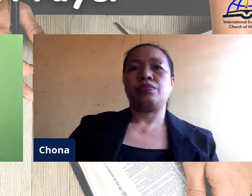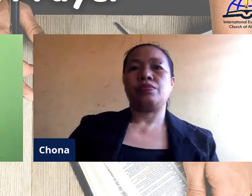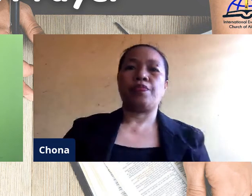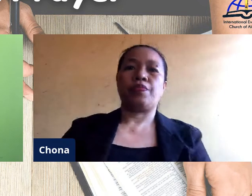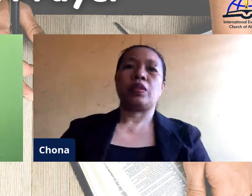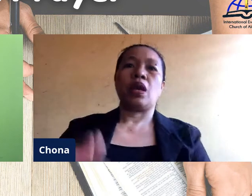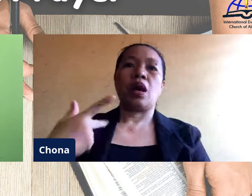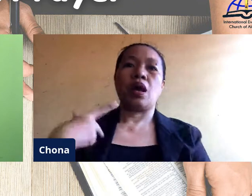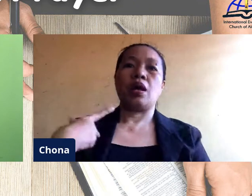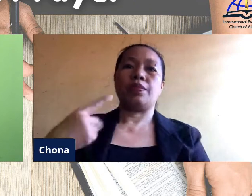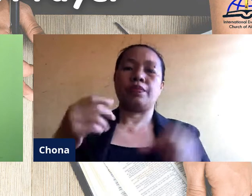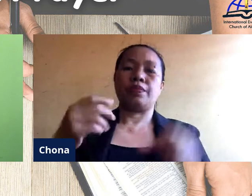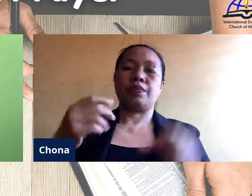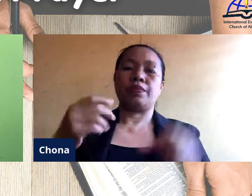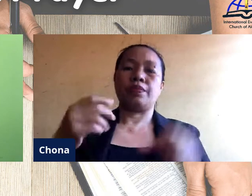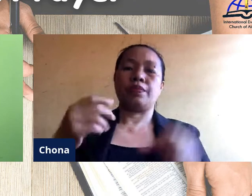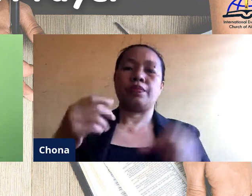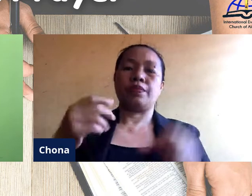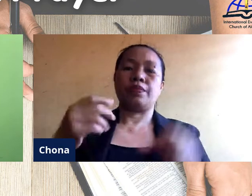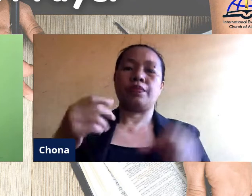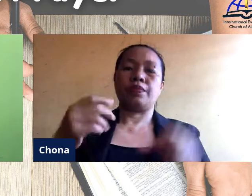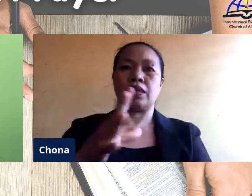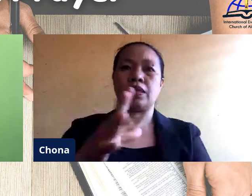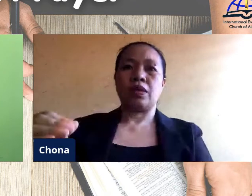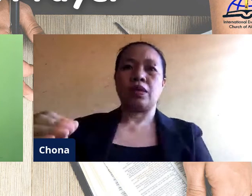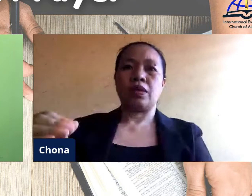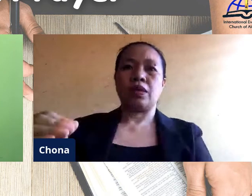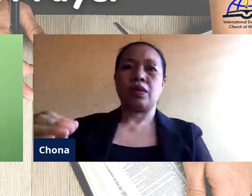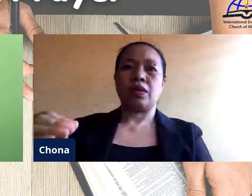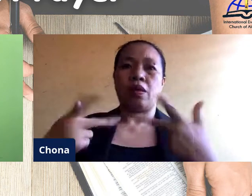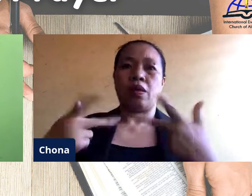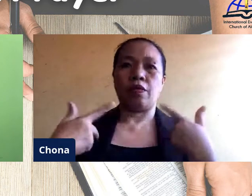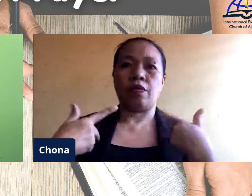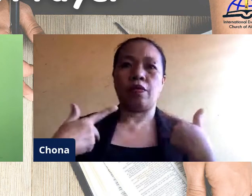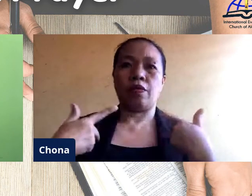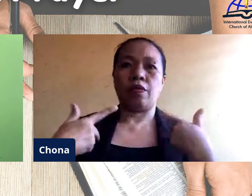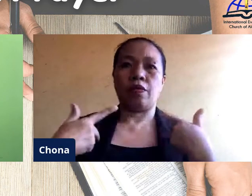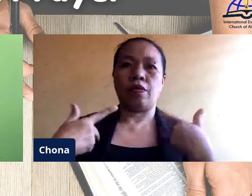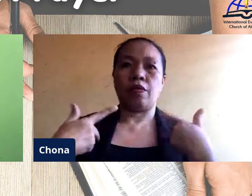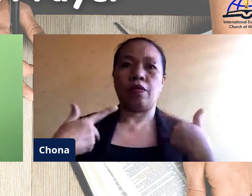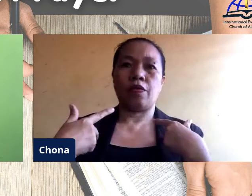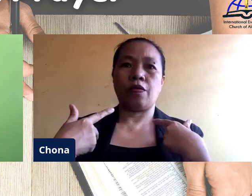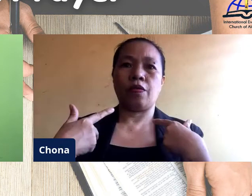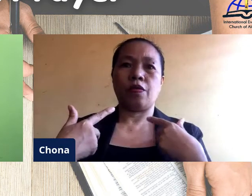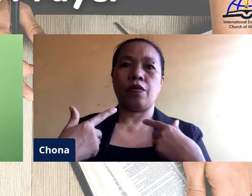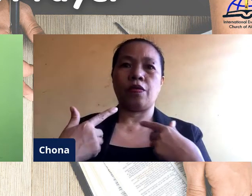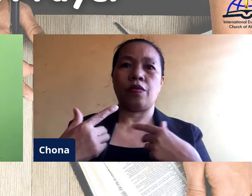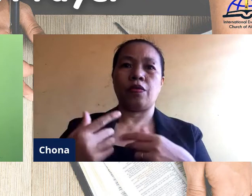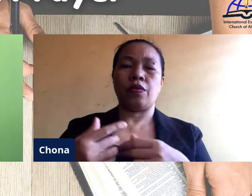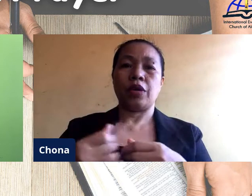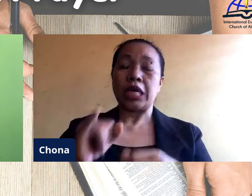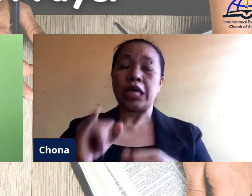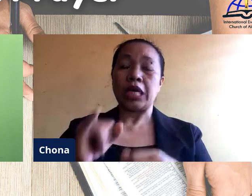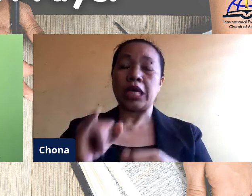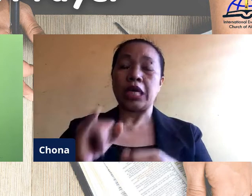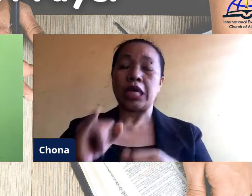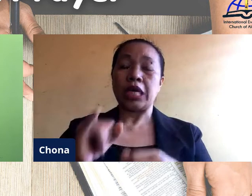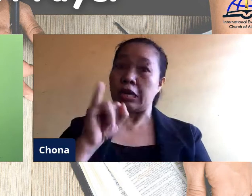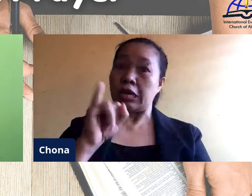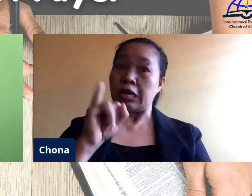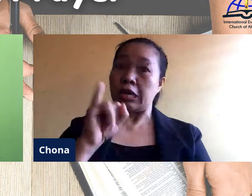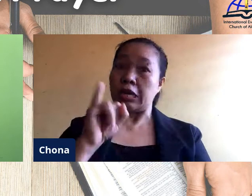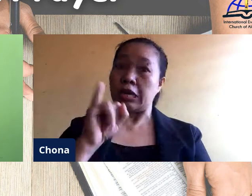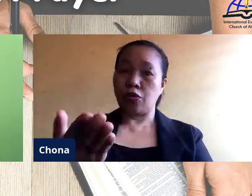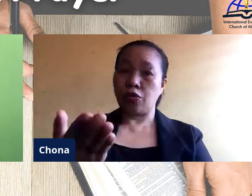Pag kayo po ay narating nyo na po ang inyong destinasyon at malamang-lamang makita nyo na po yung ticket na hindi nyo